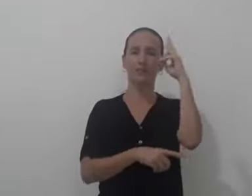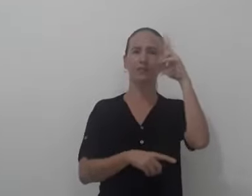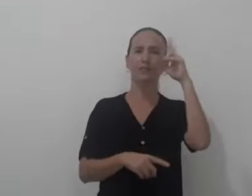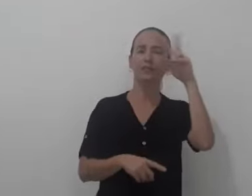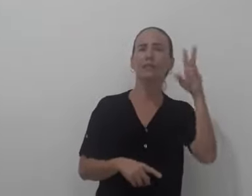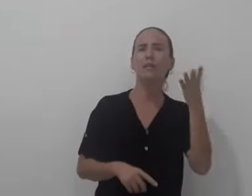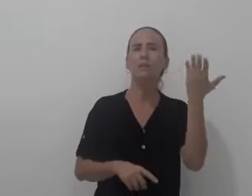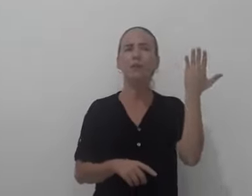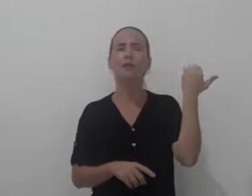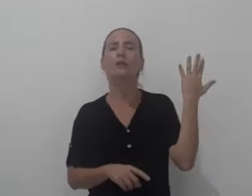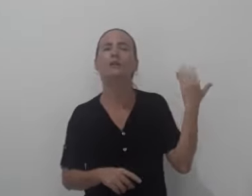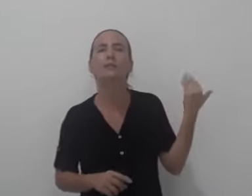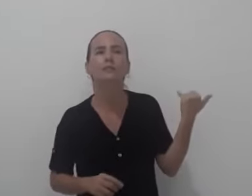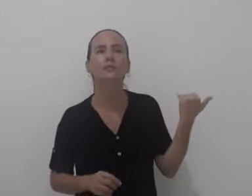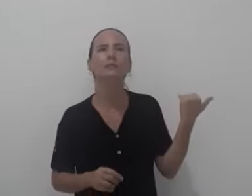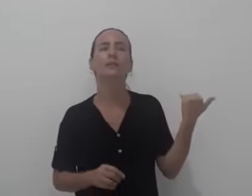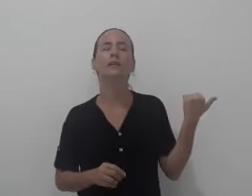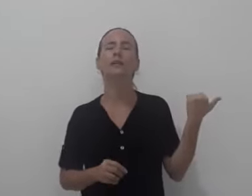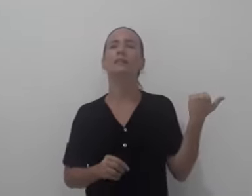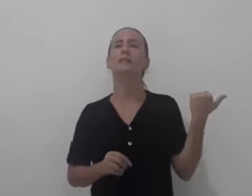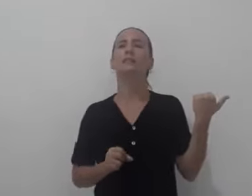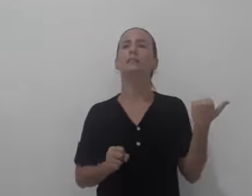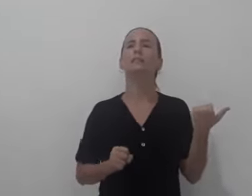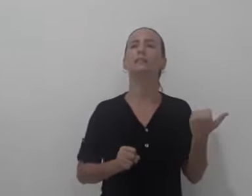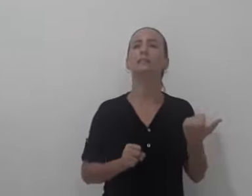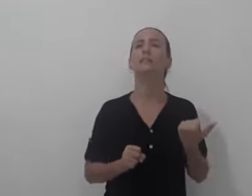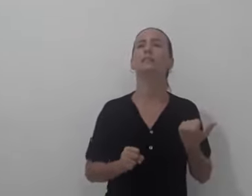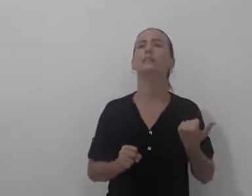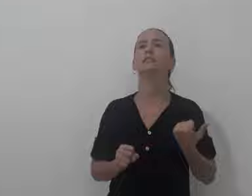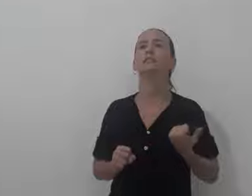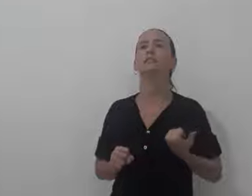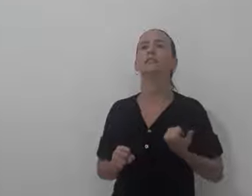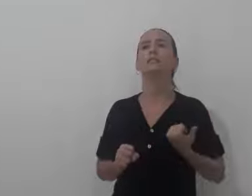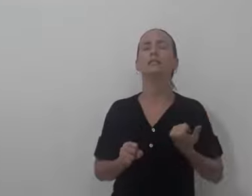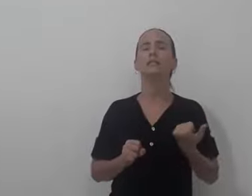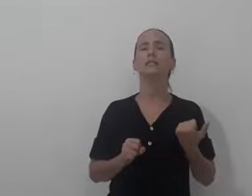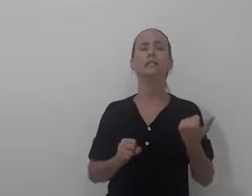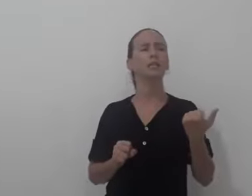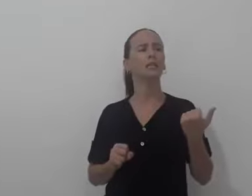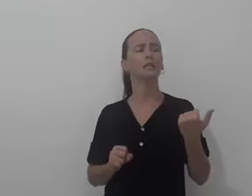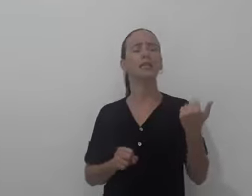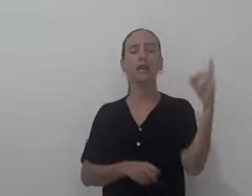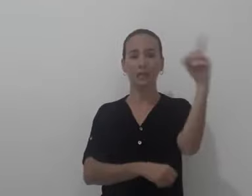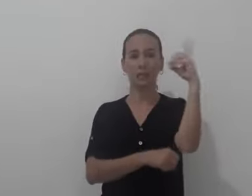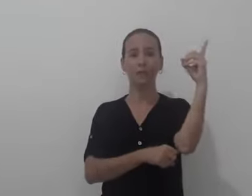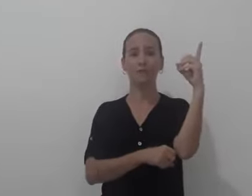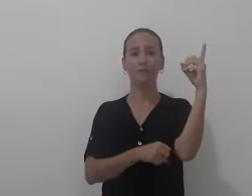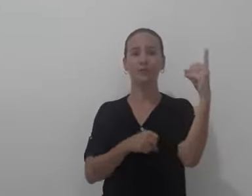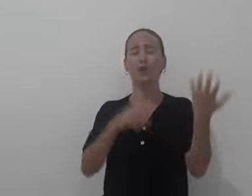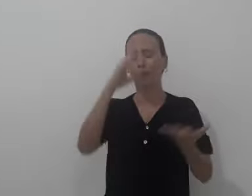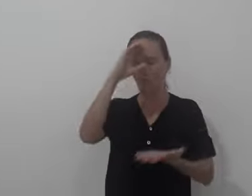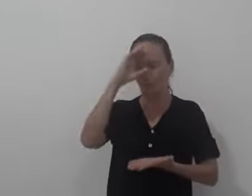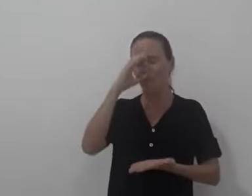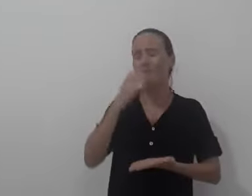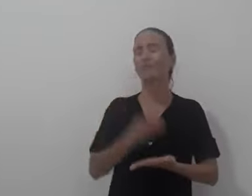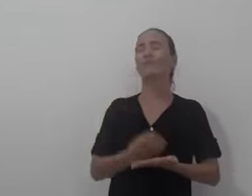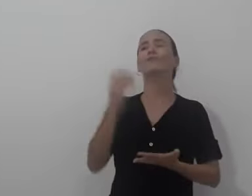esperou de uma maneira confiante e Deus atendeu o seu clamor, Deus atendeu o seu